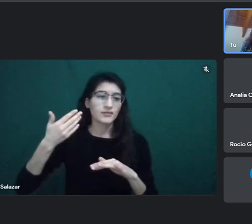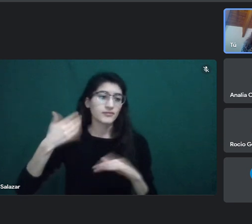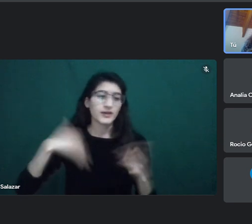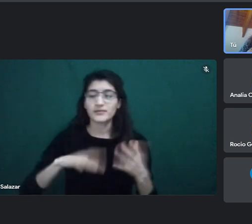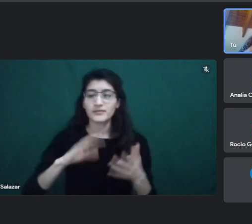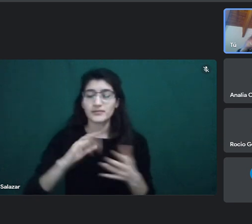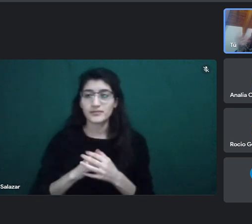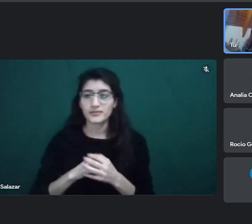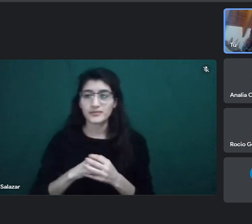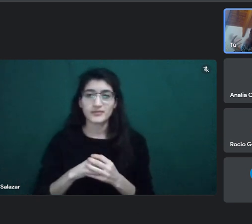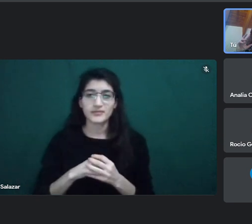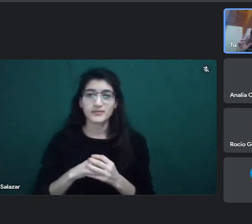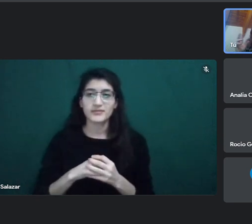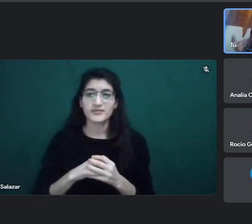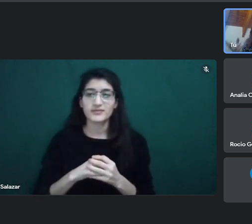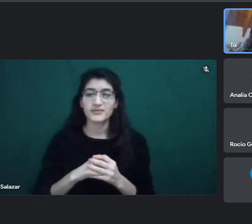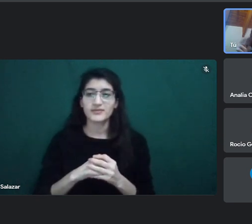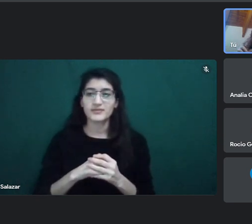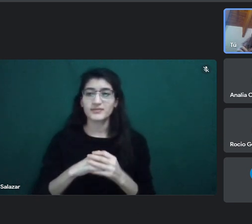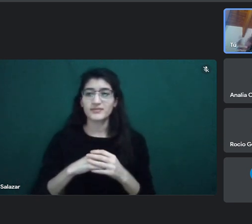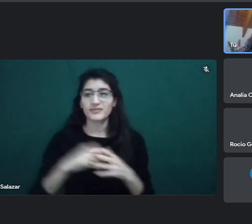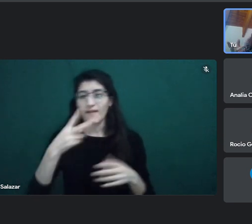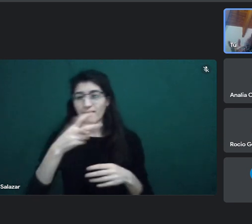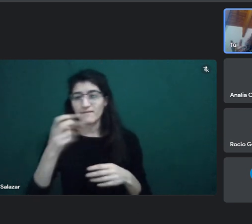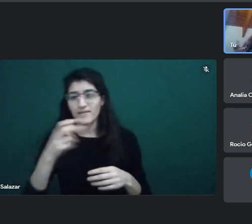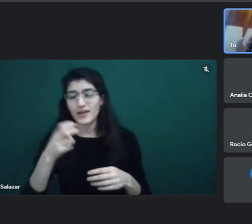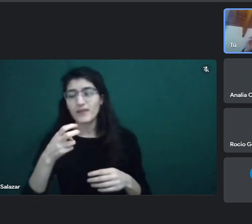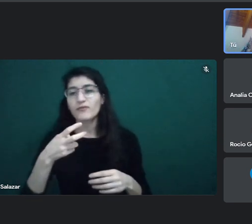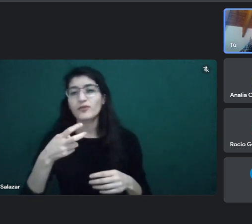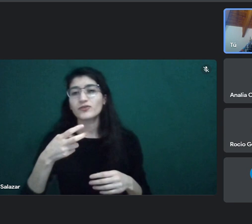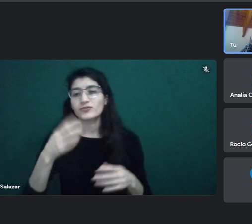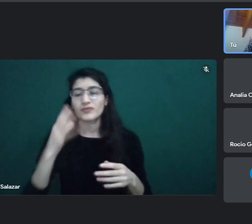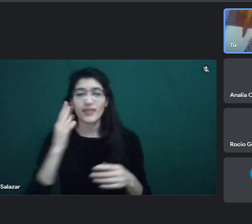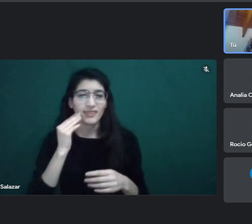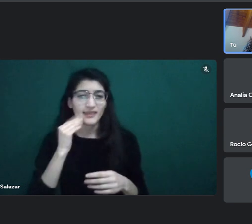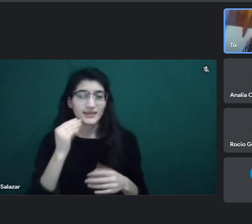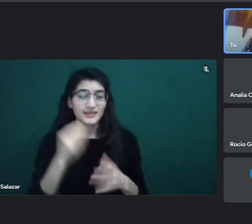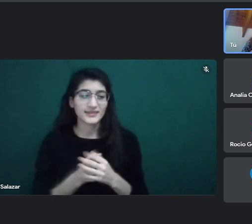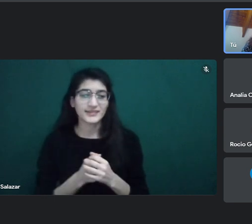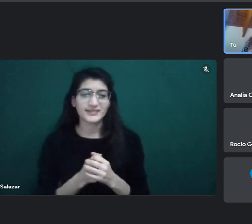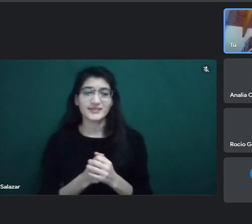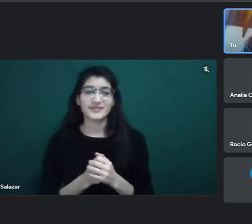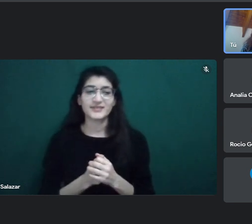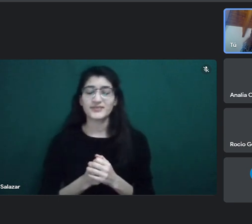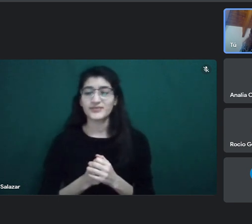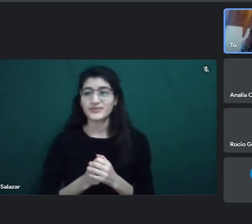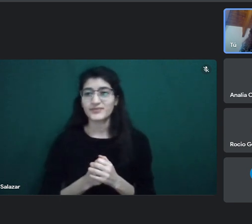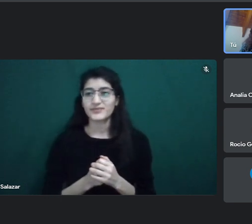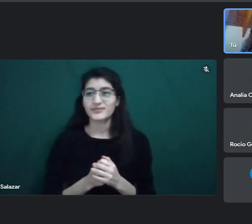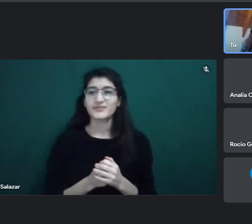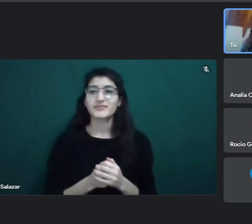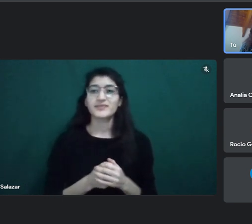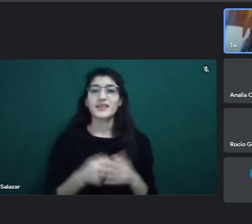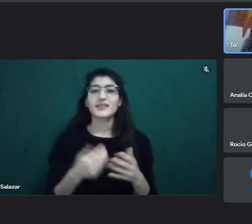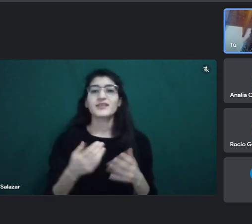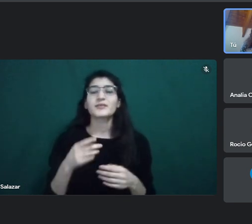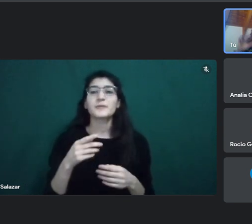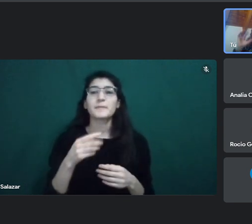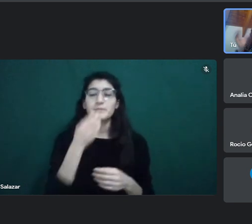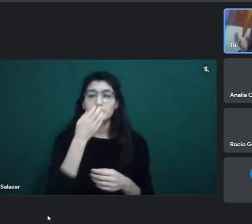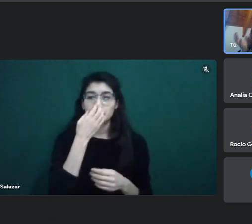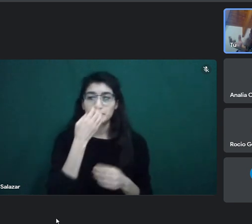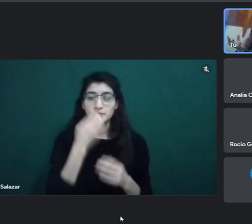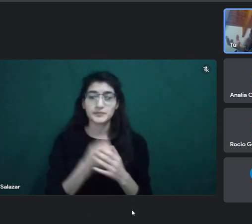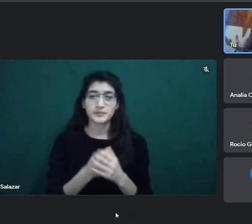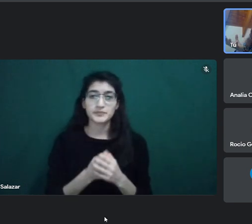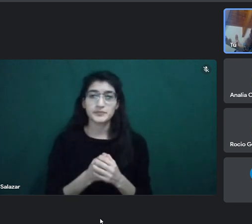el could y might, esos son los dos que pueden cambiar en condicional o pasado, pero nunca presente, ¿sí? Entonces, tienen un